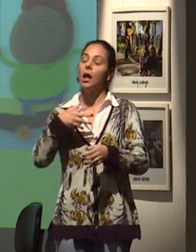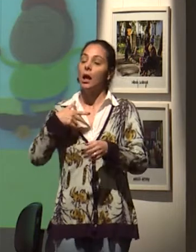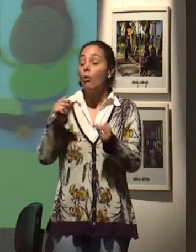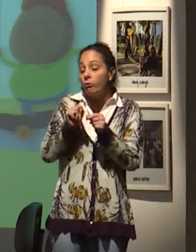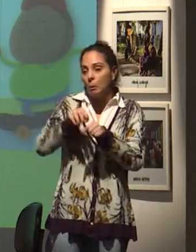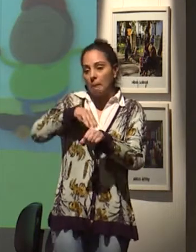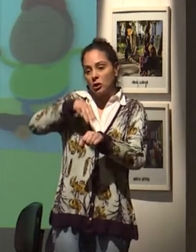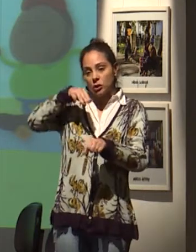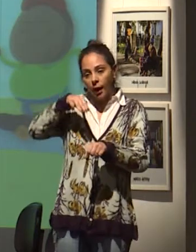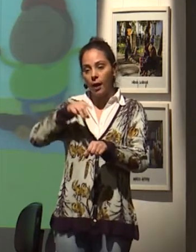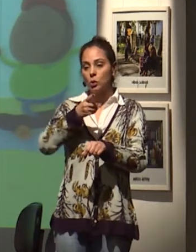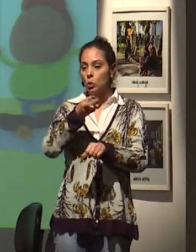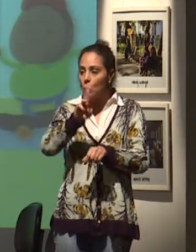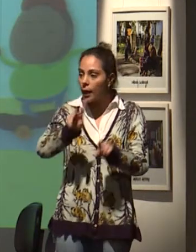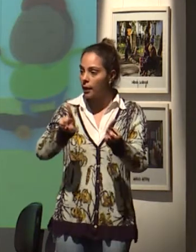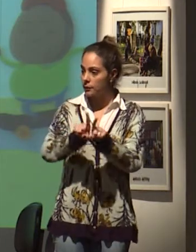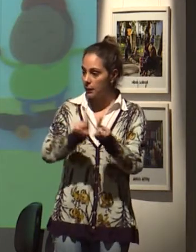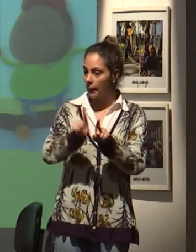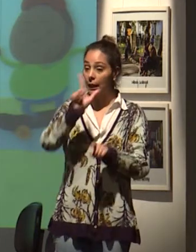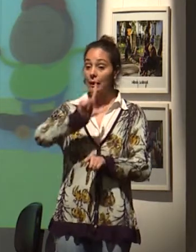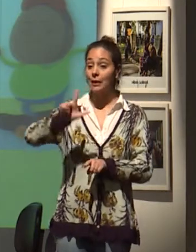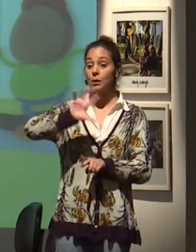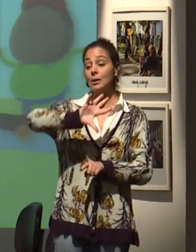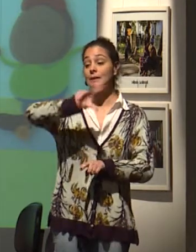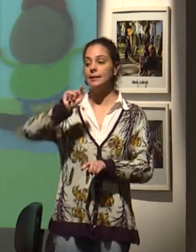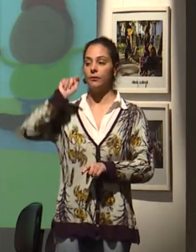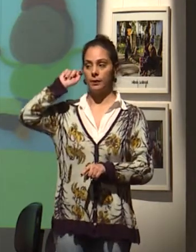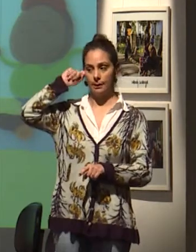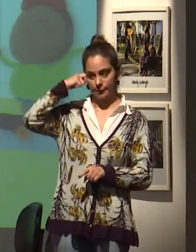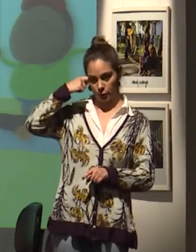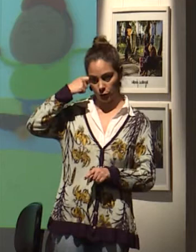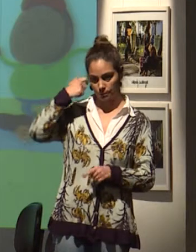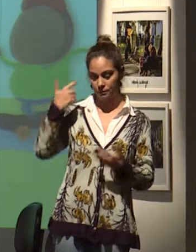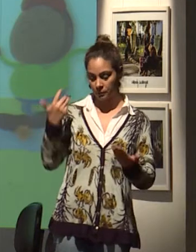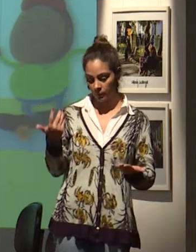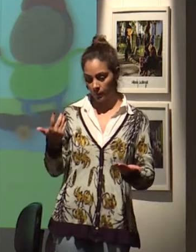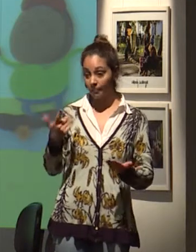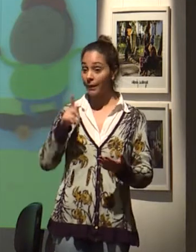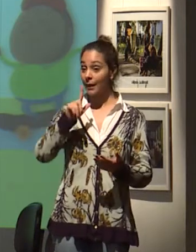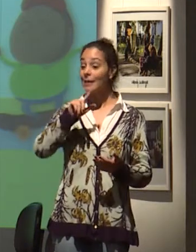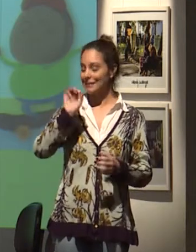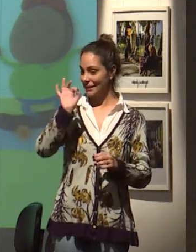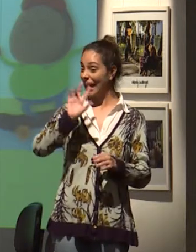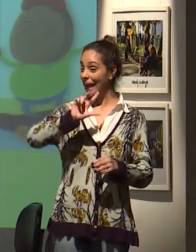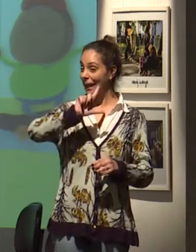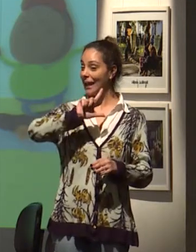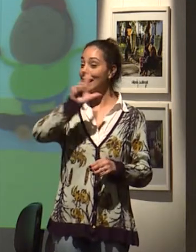falar agora, que eu fiz um mestrado e doutorado em linguística, em língua africana, literatura